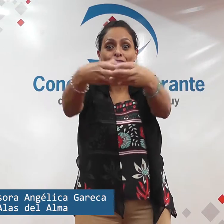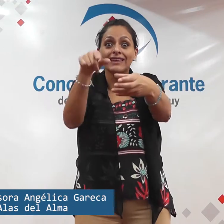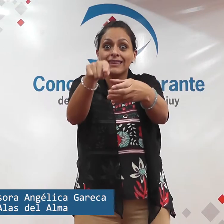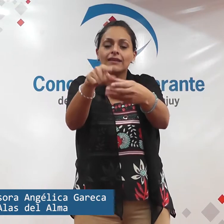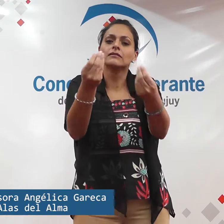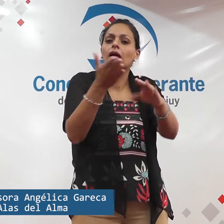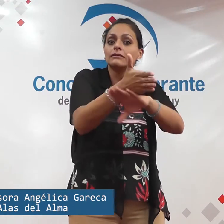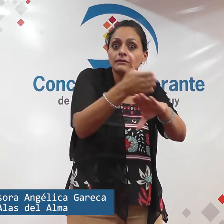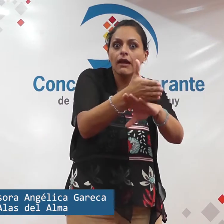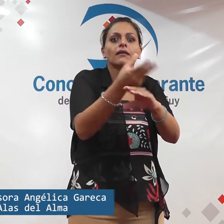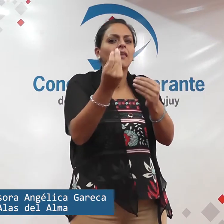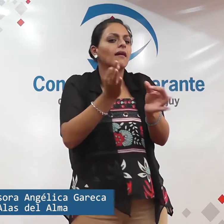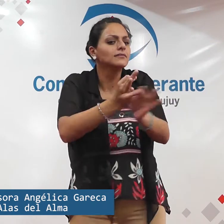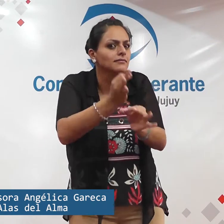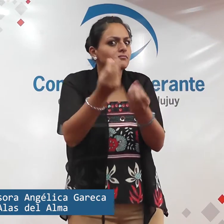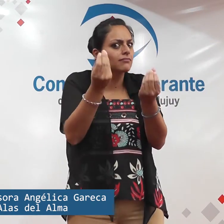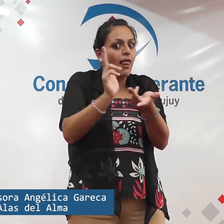personas que trabajan y que aprendieron esta lengua para